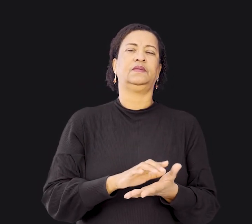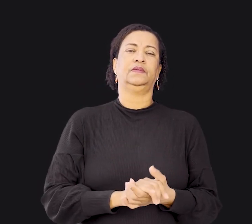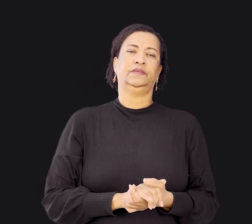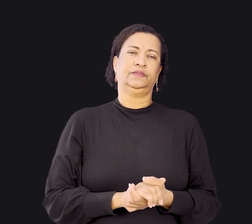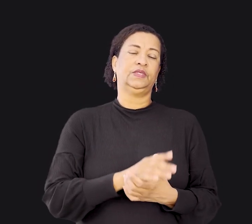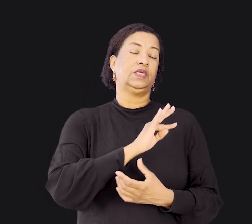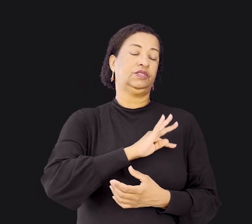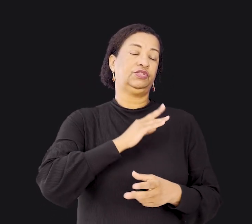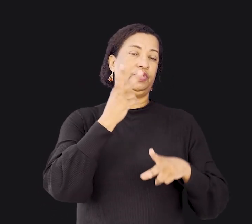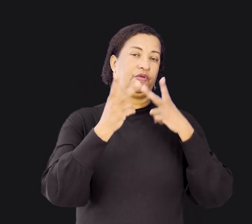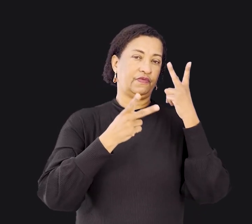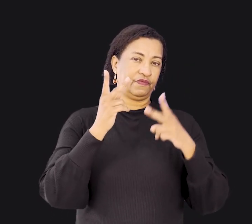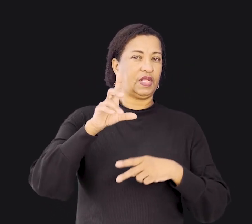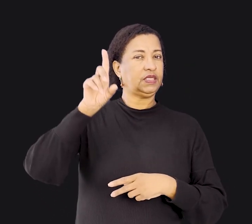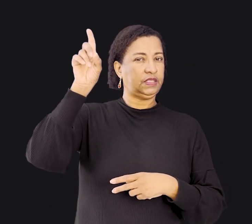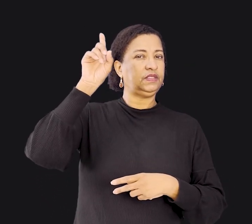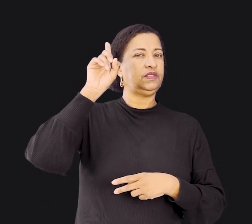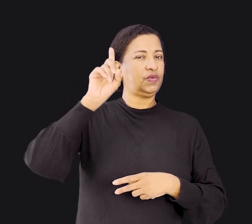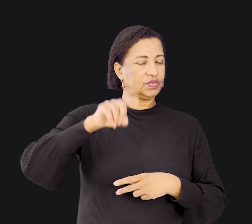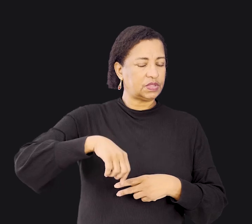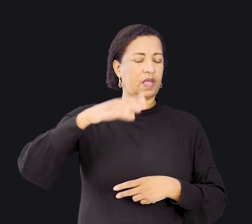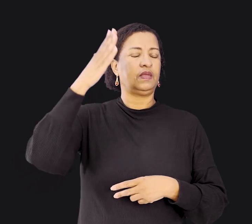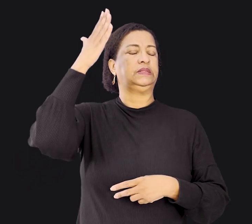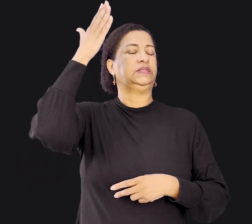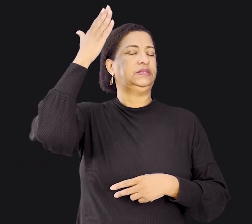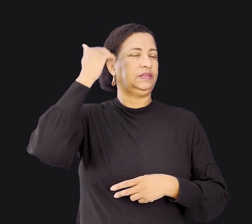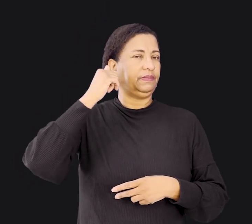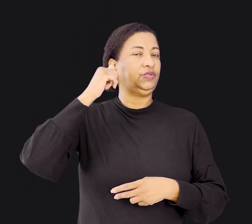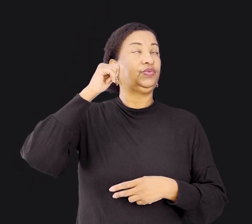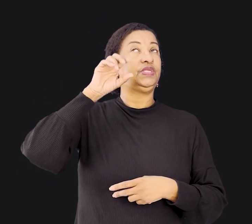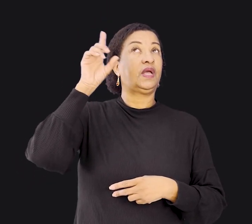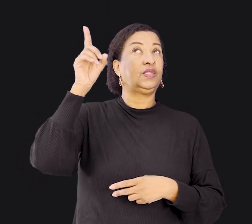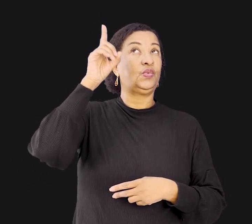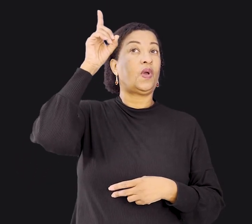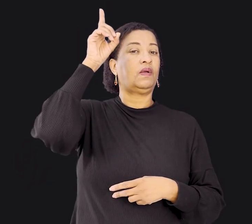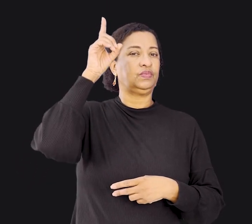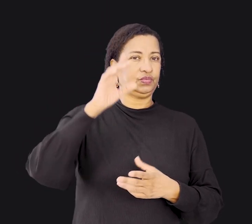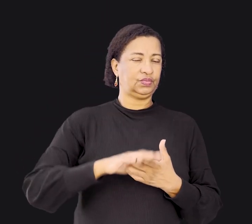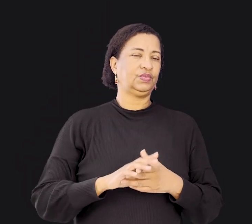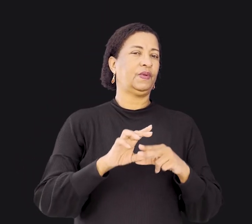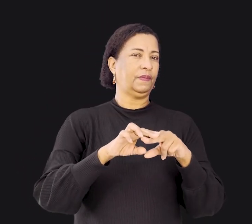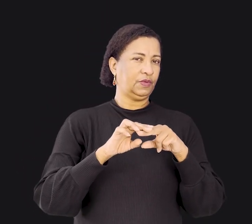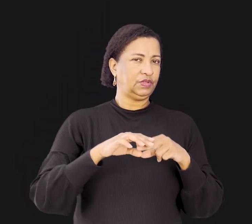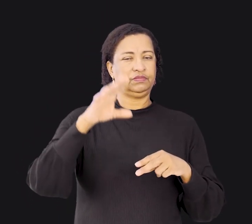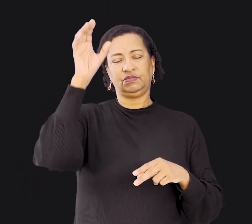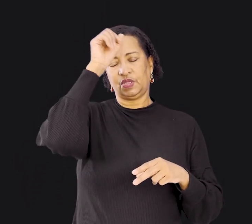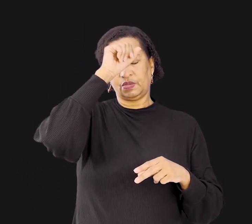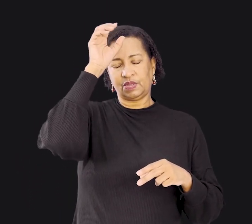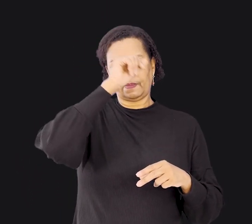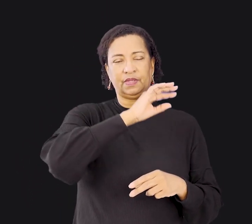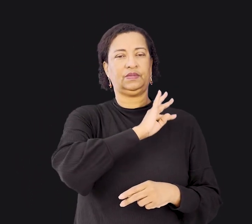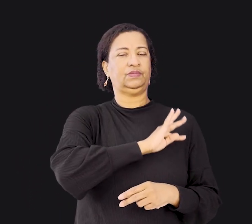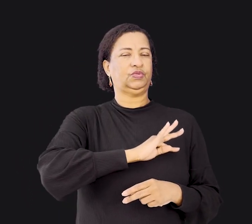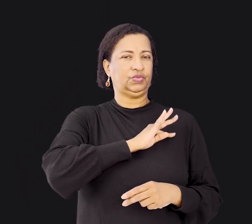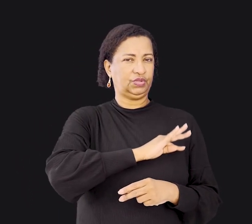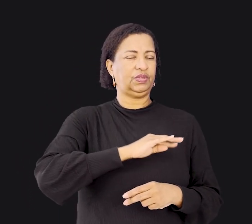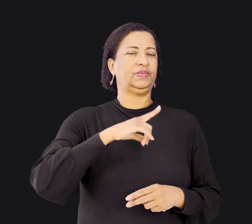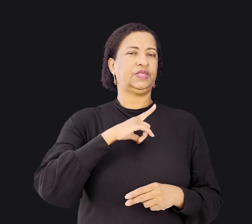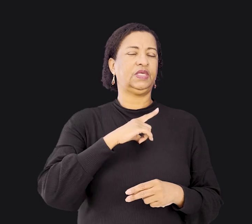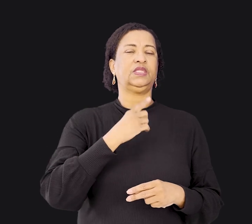Tiago afirma que Deus é a fonte da sabedoria que vem do alto. Portanto, aprendemos com Tiago que existe dois tipos